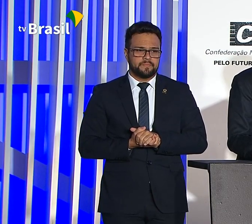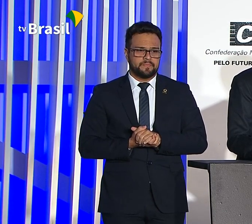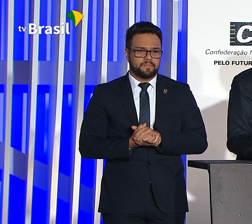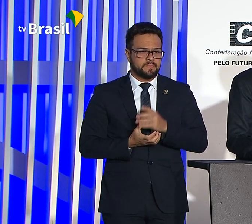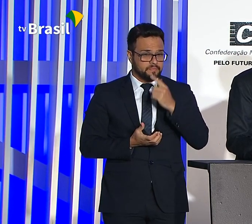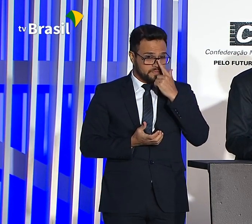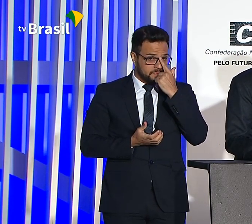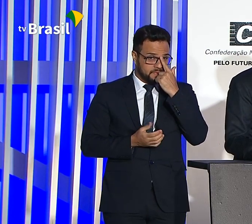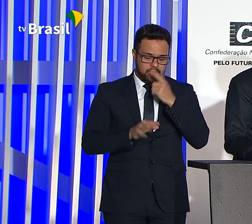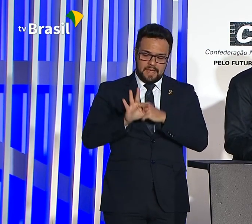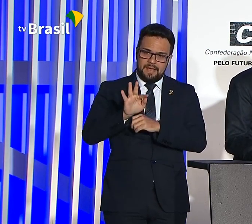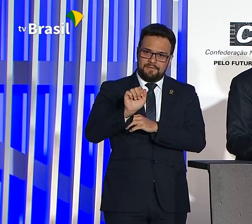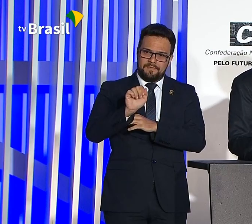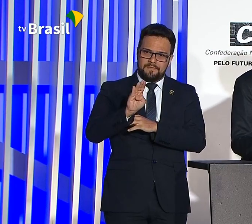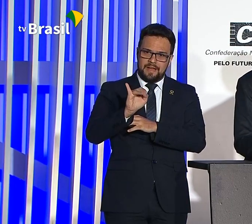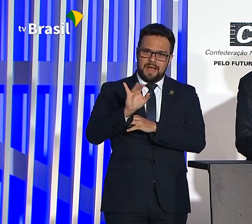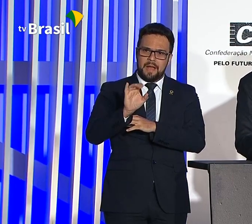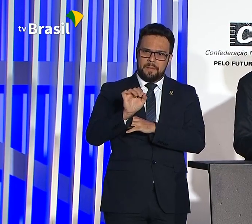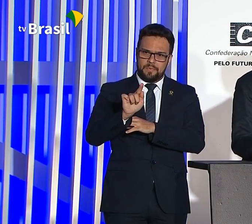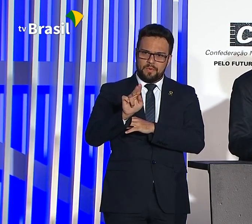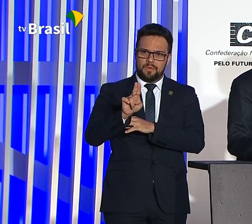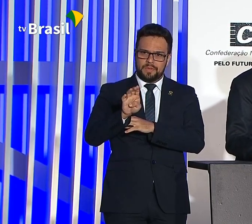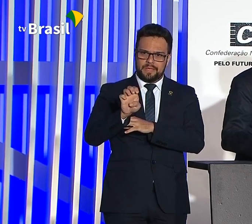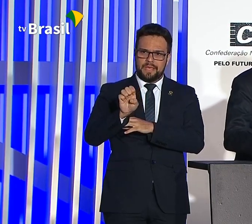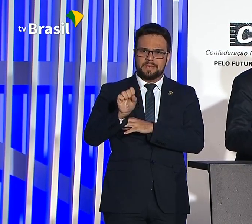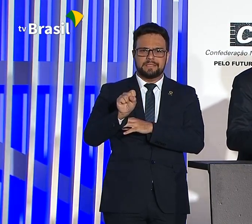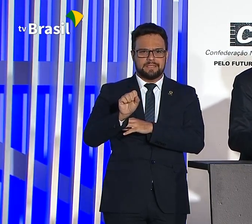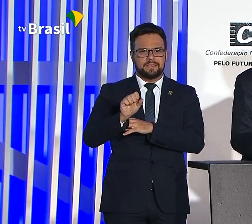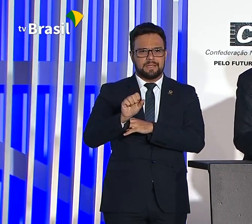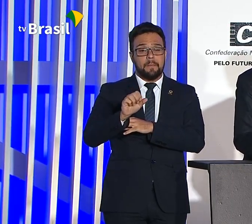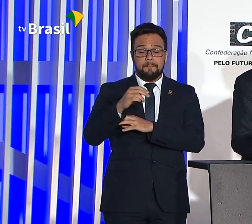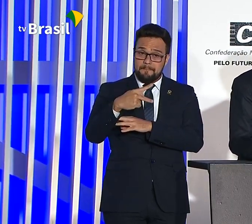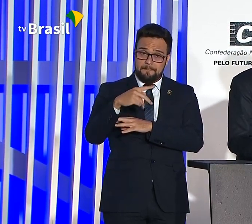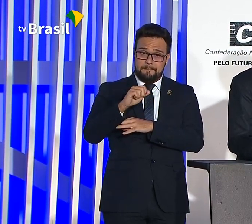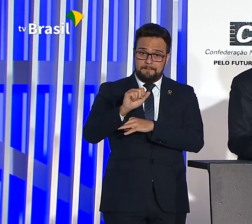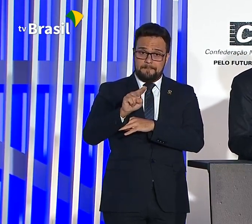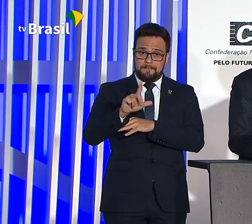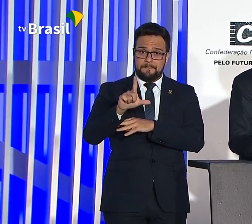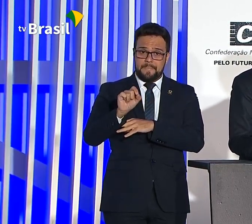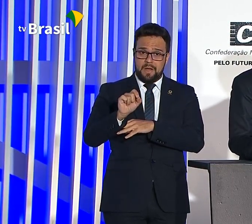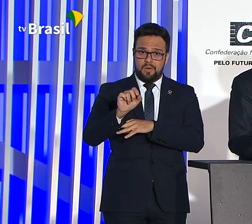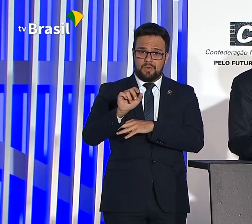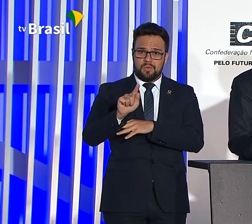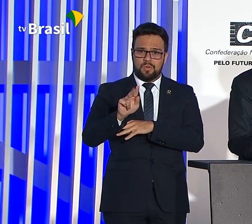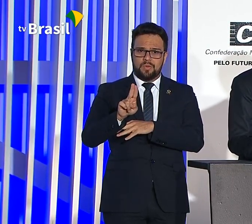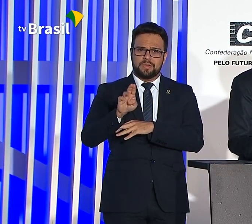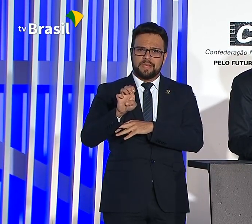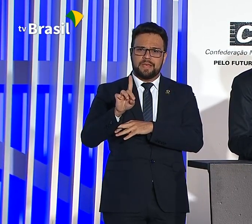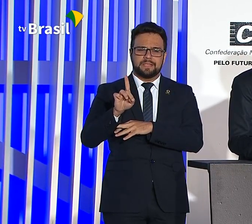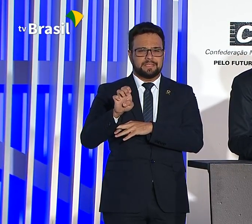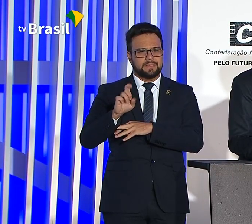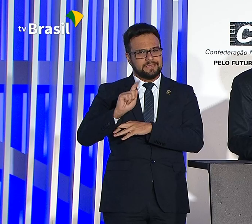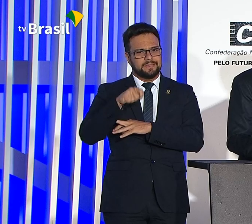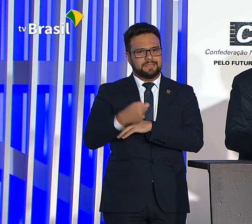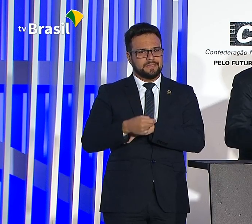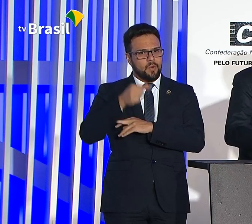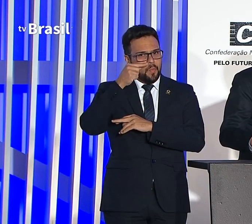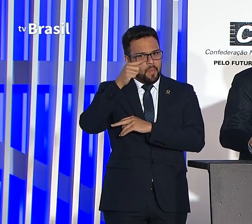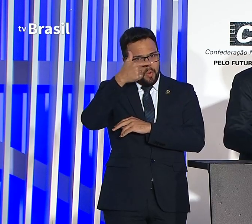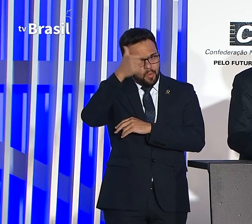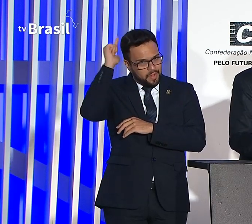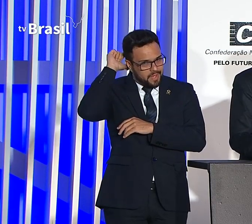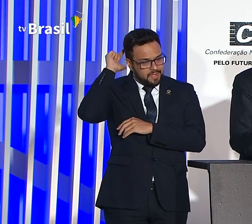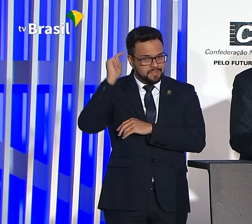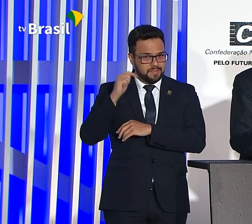o paulo guedes pt chamado dessa maneira paulo guedes que a